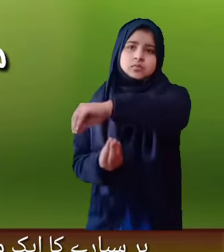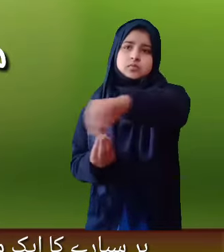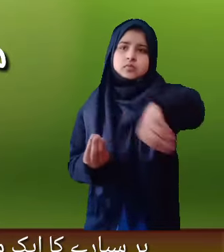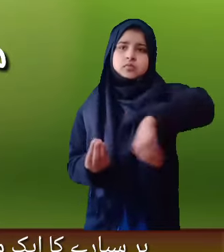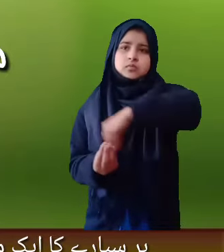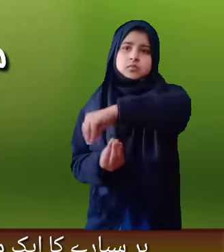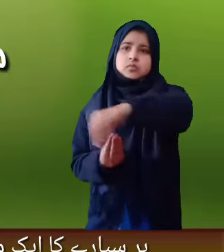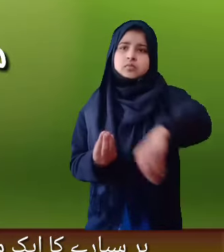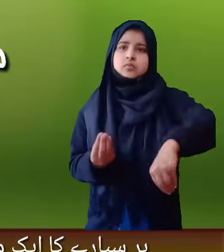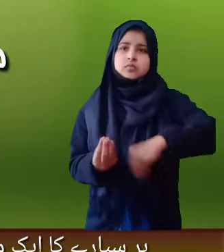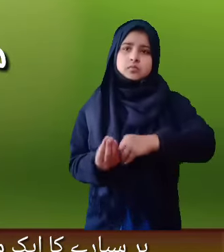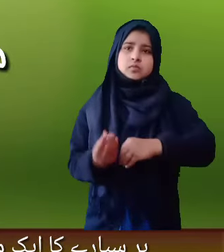सियारे का